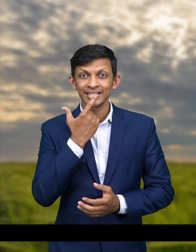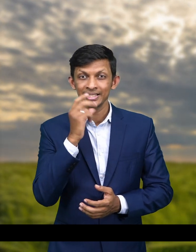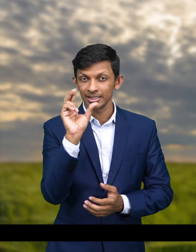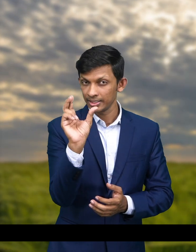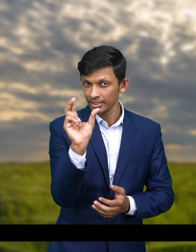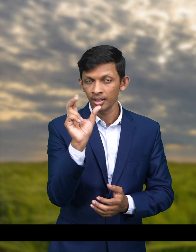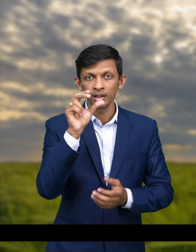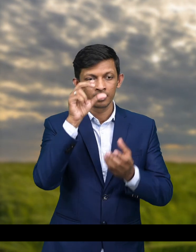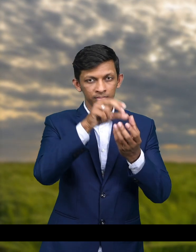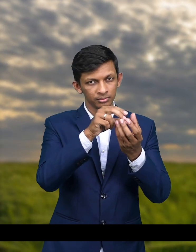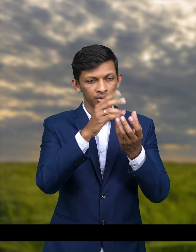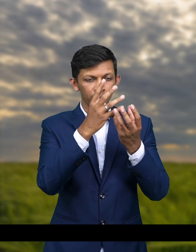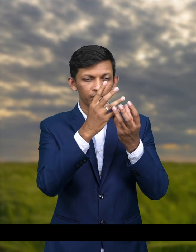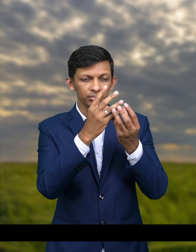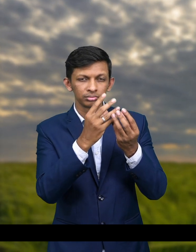உருகுதல்,